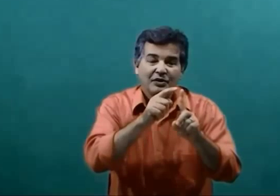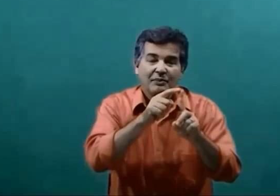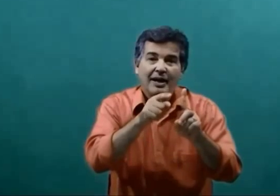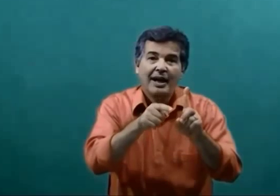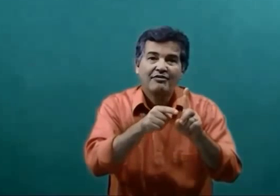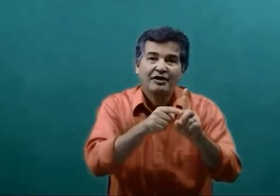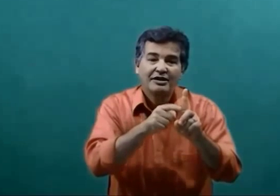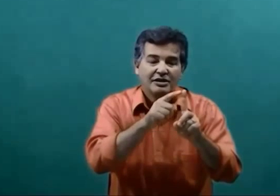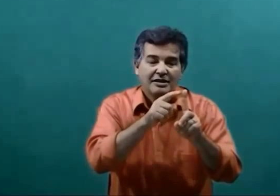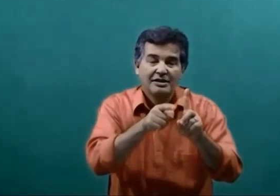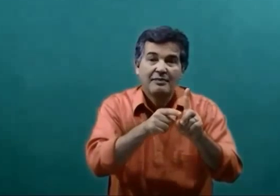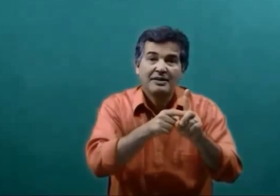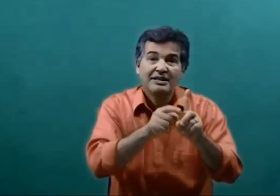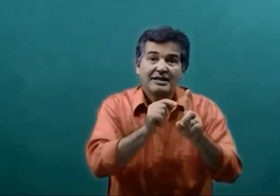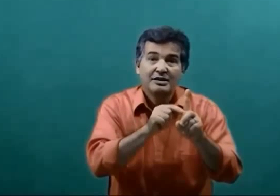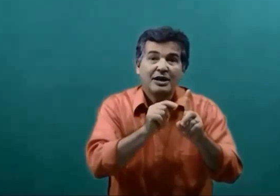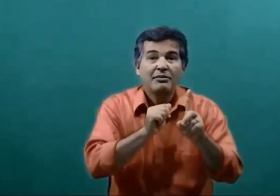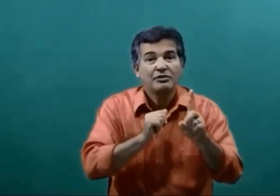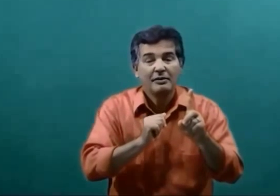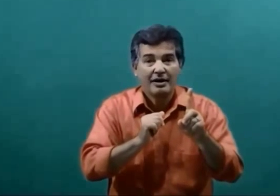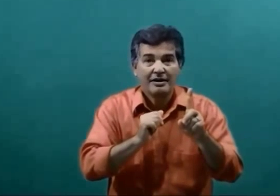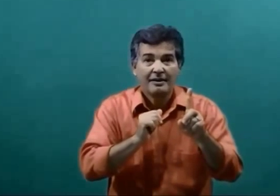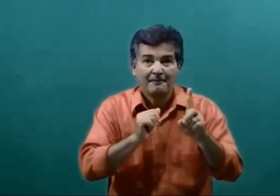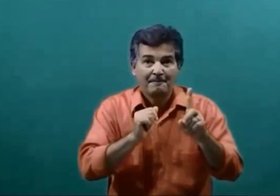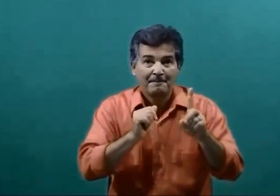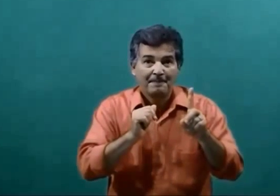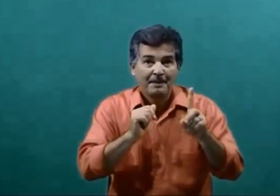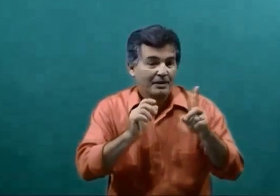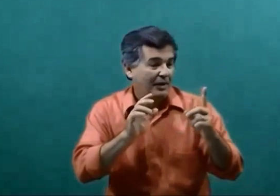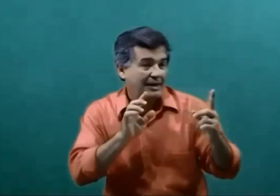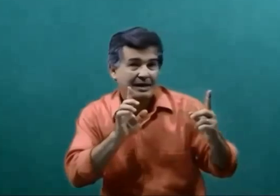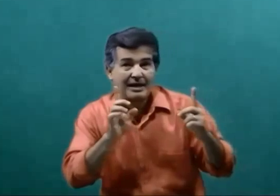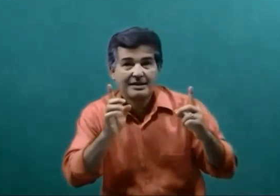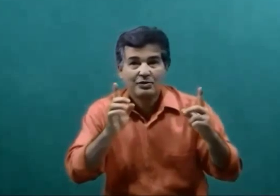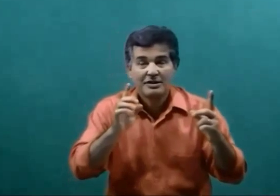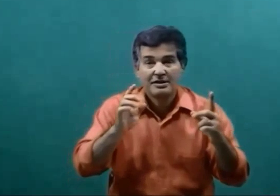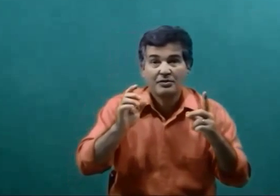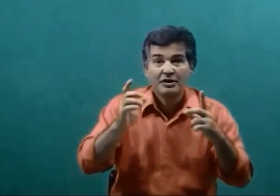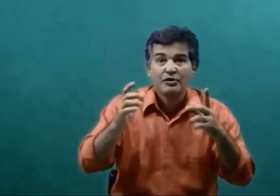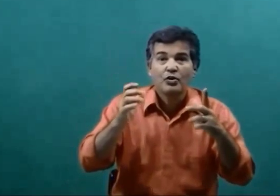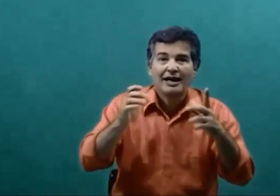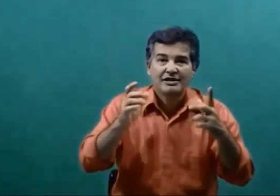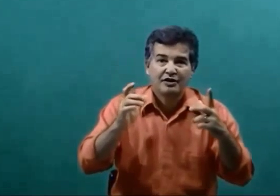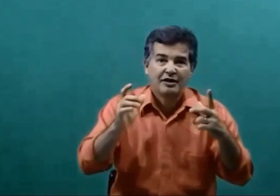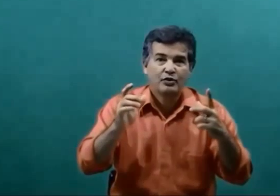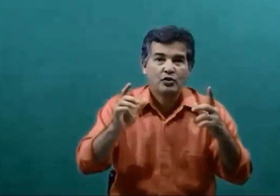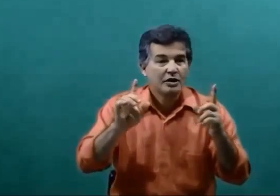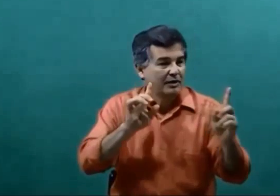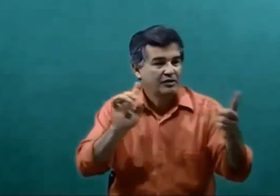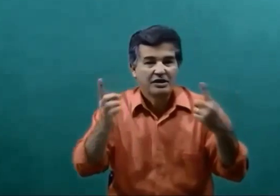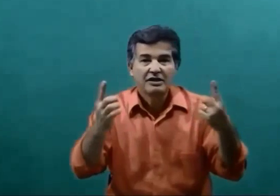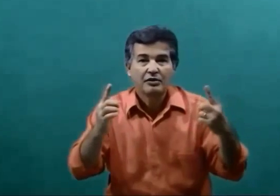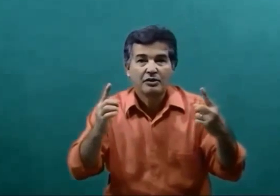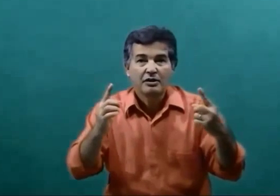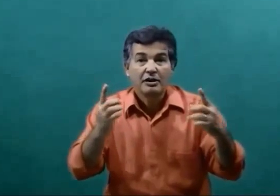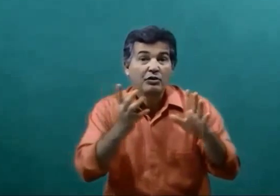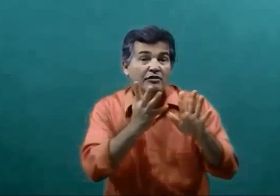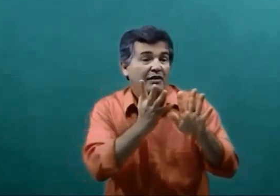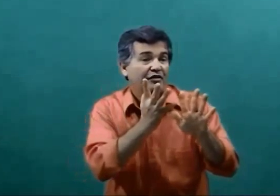é parar a frente, essa representação na mão da barriga. Então essa é a situação do classificador para você então. E quando vem a